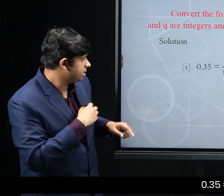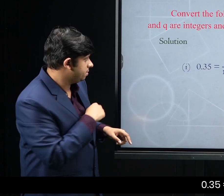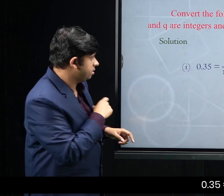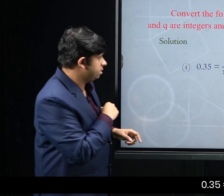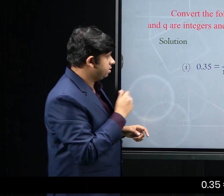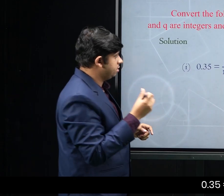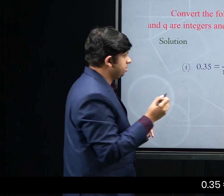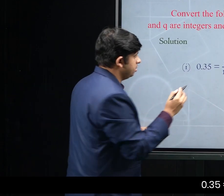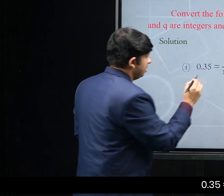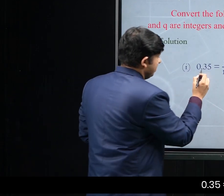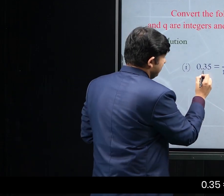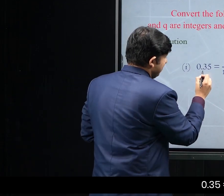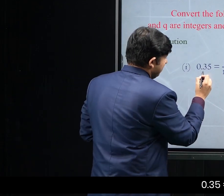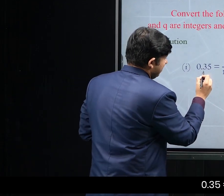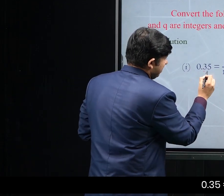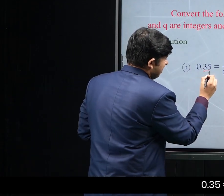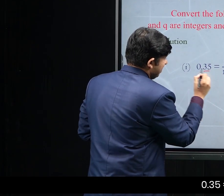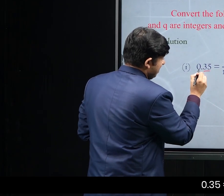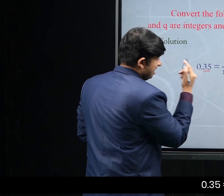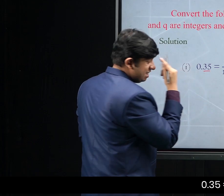0.25 is equals to 35 by 100 is equal